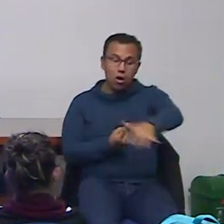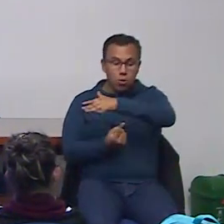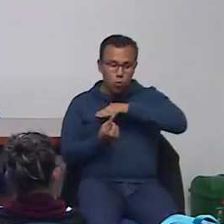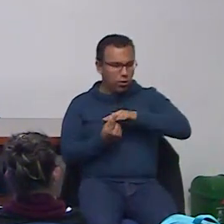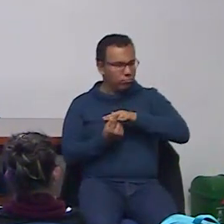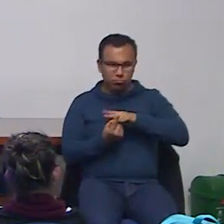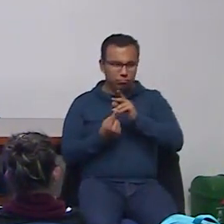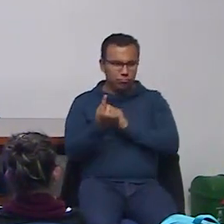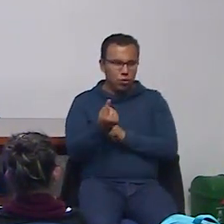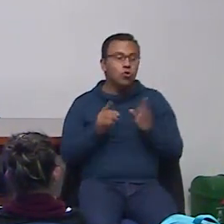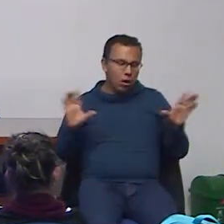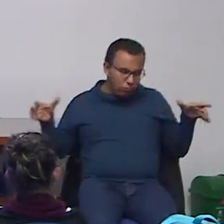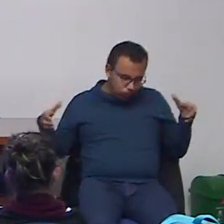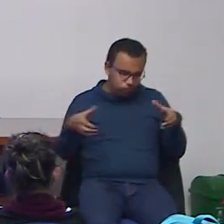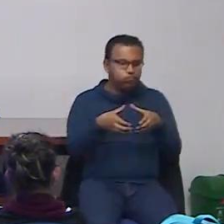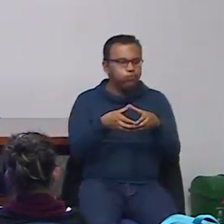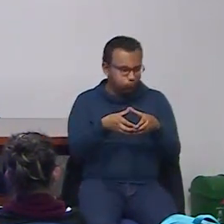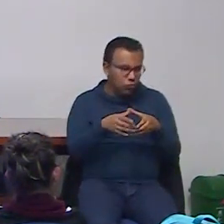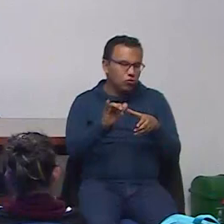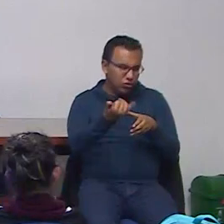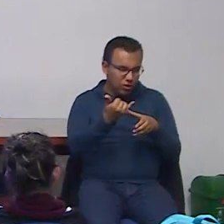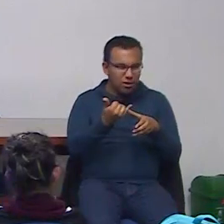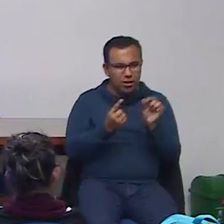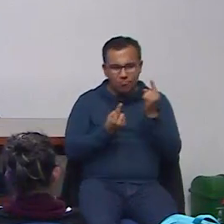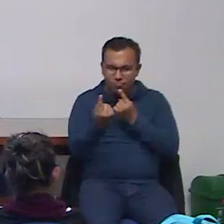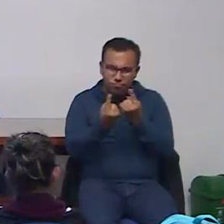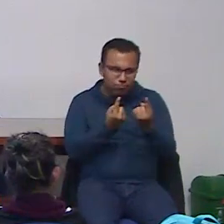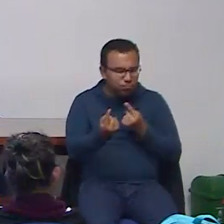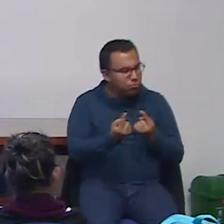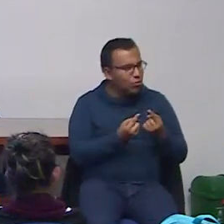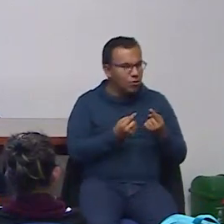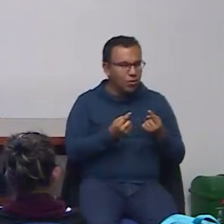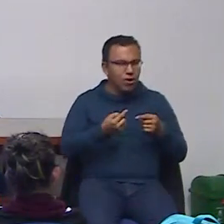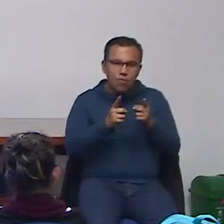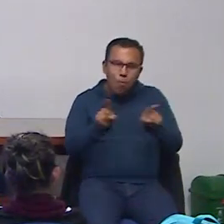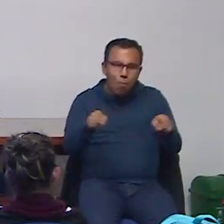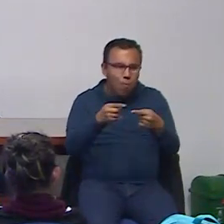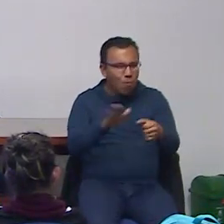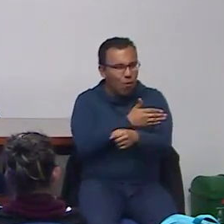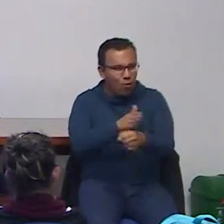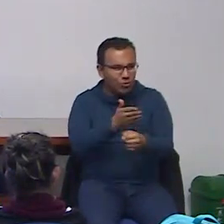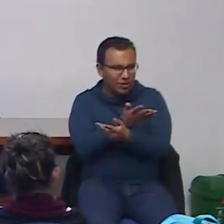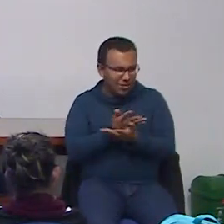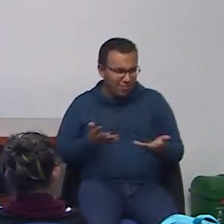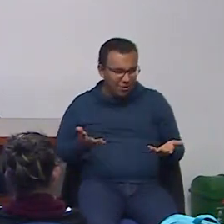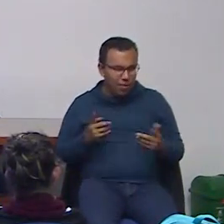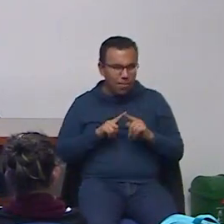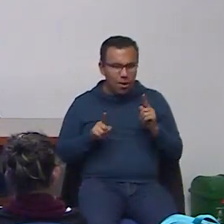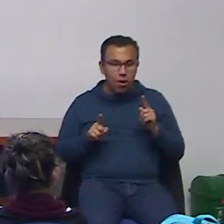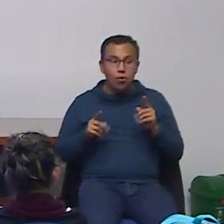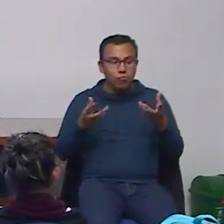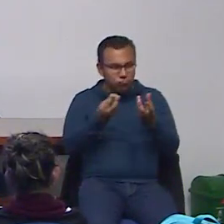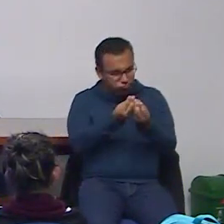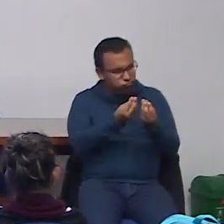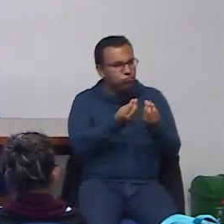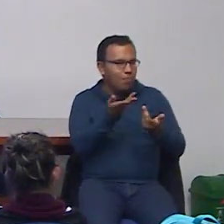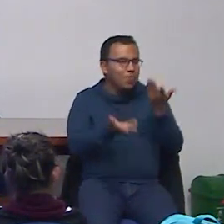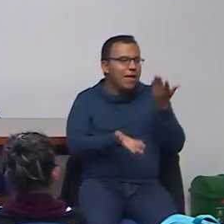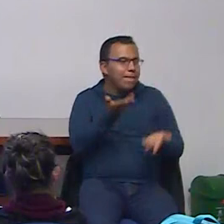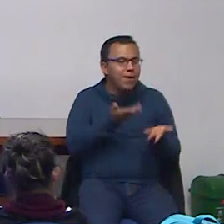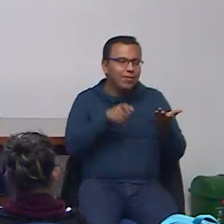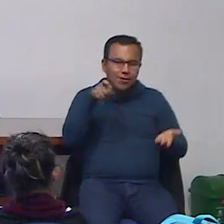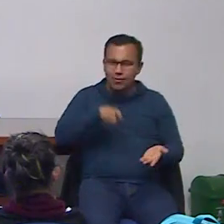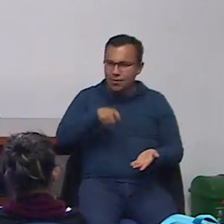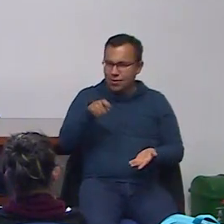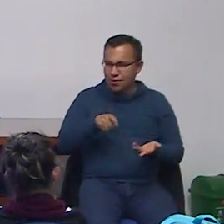todos Pues están en grupo eh hacen parte de un ensamble musical eh También de sesiones grupales dependiendo de la